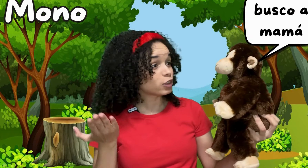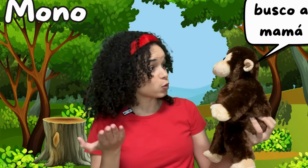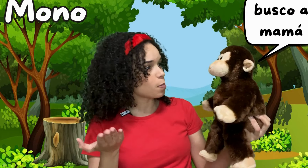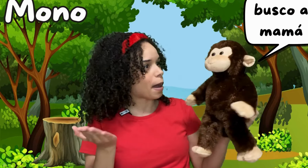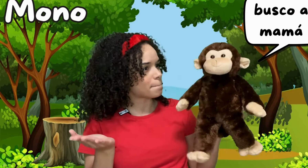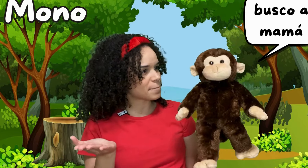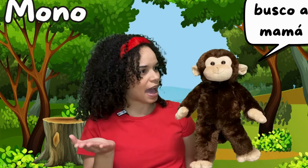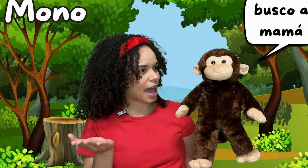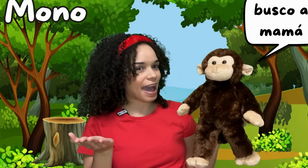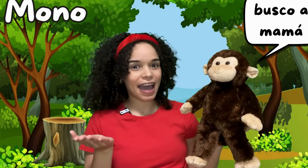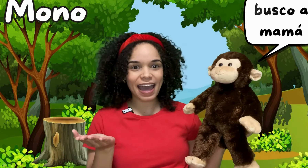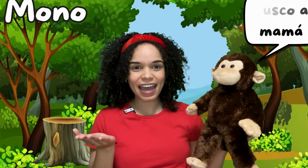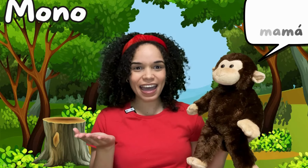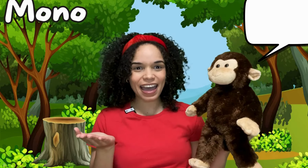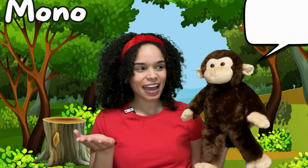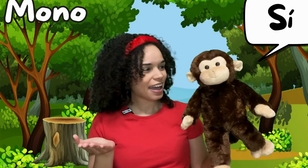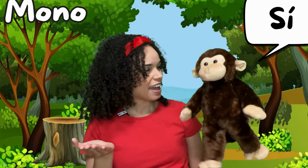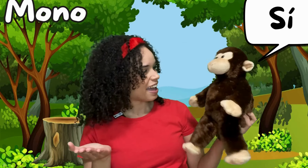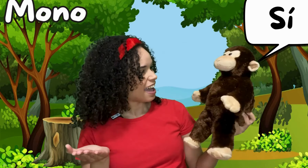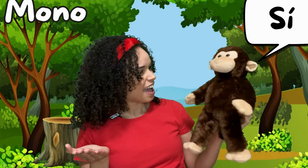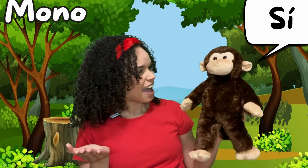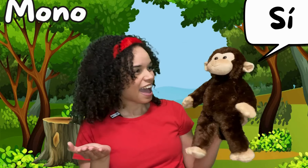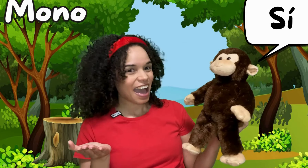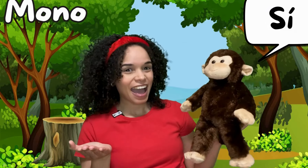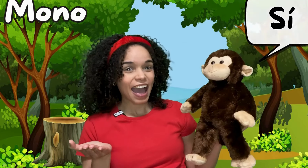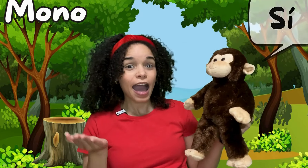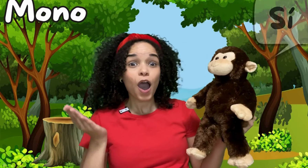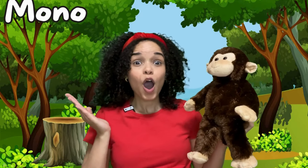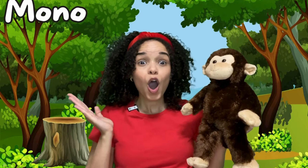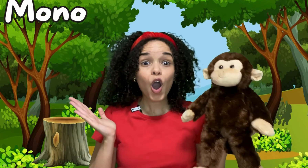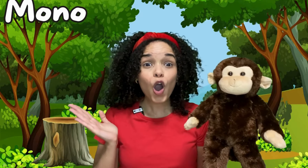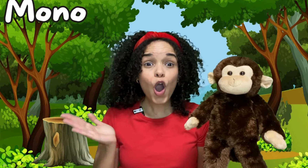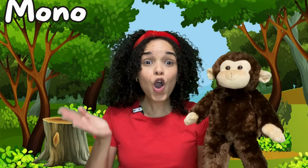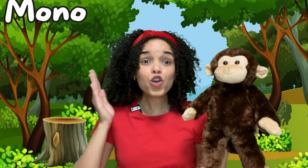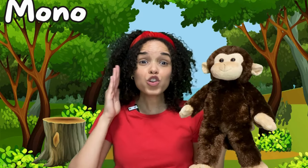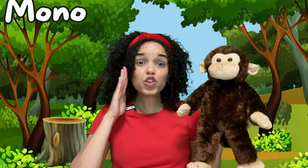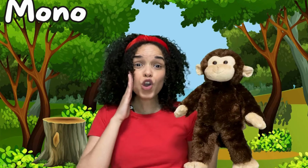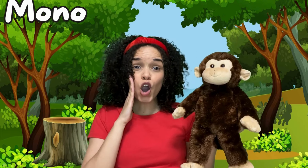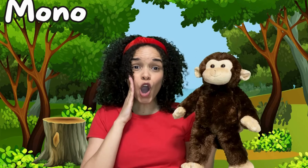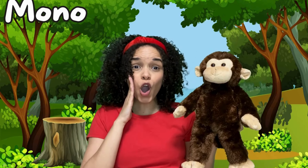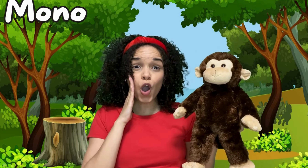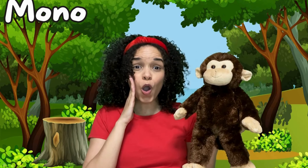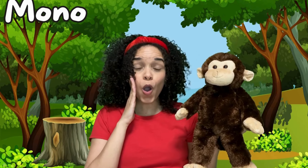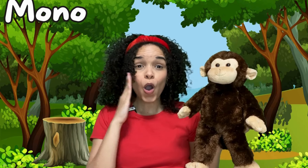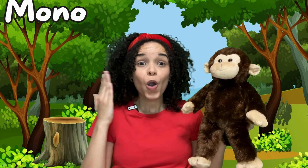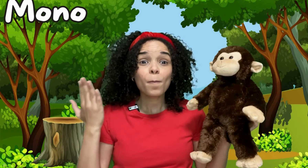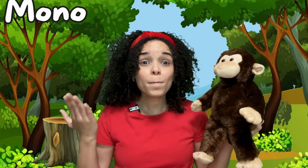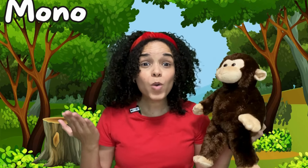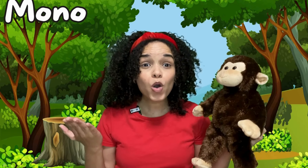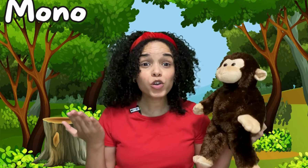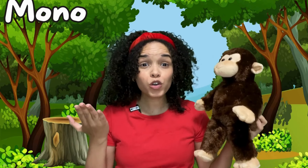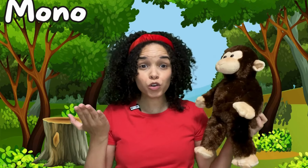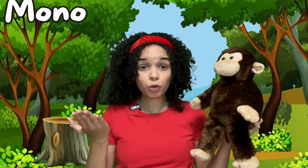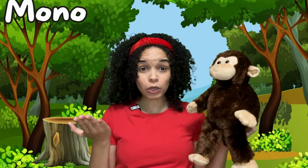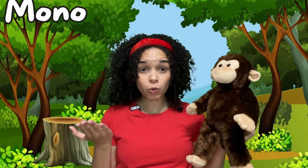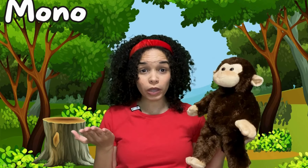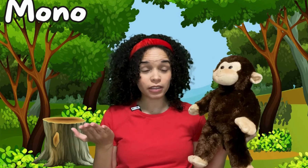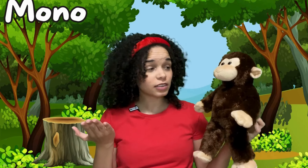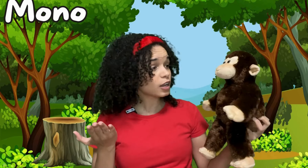tu mamá Oh no mono no encuentra